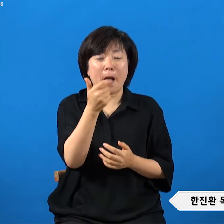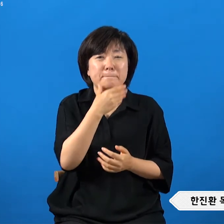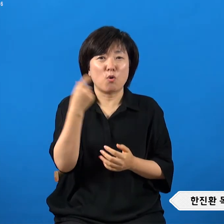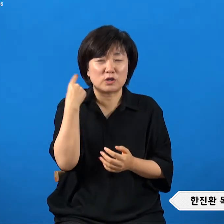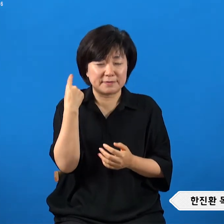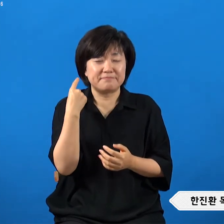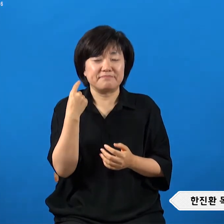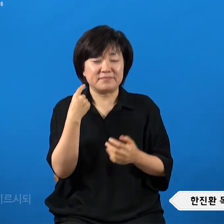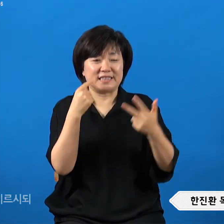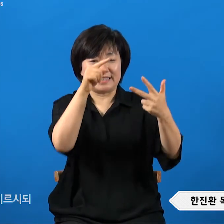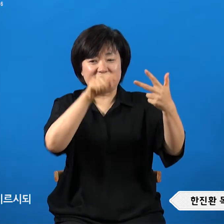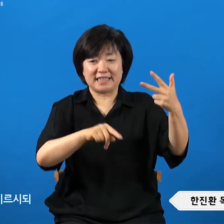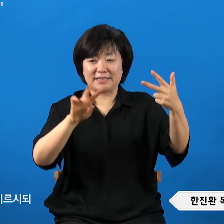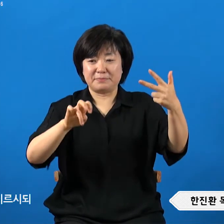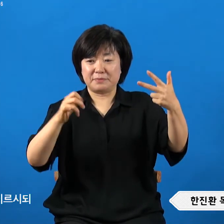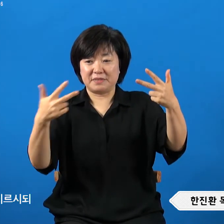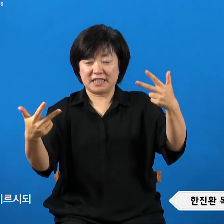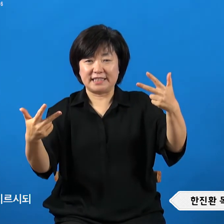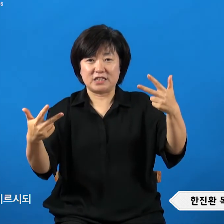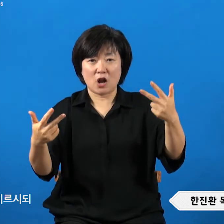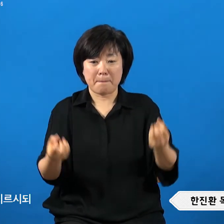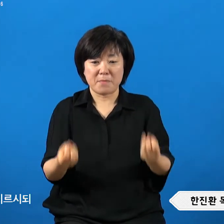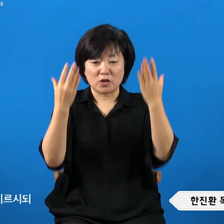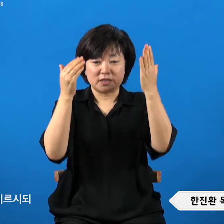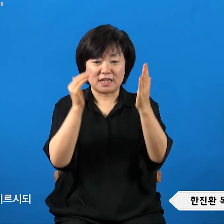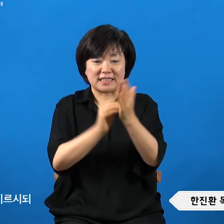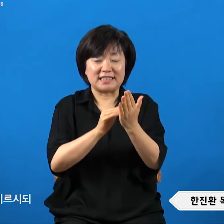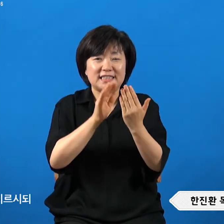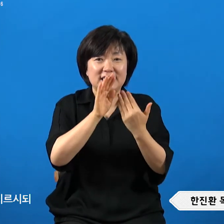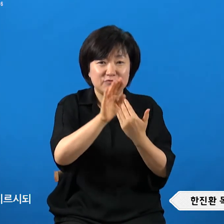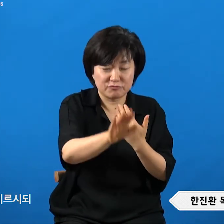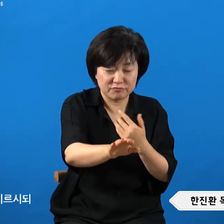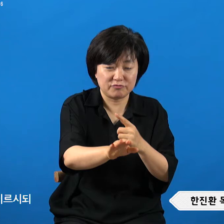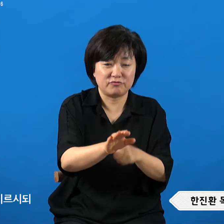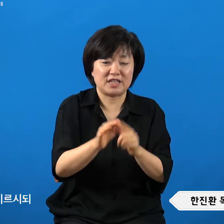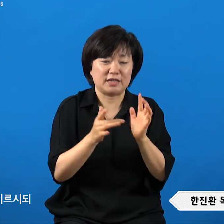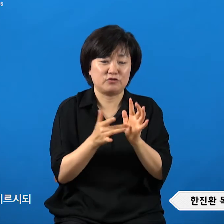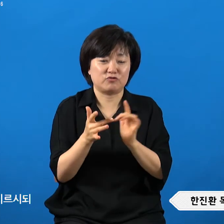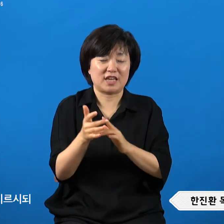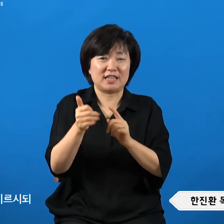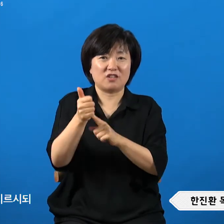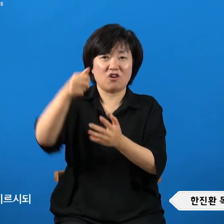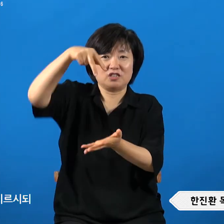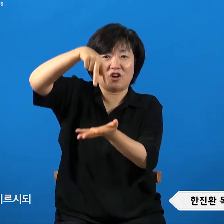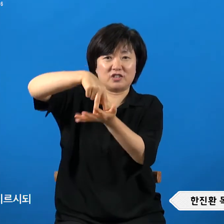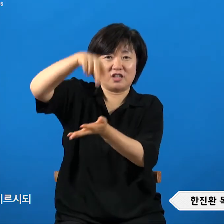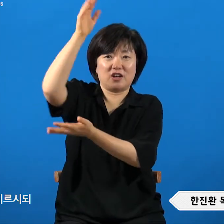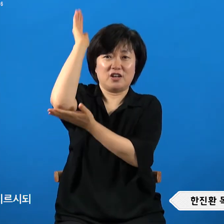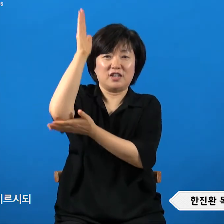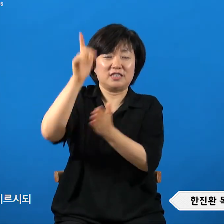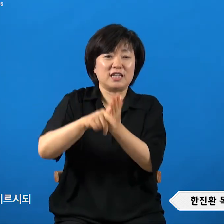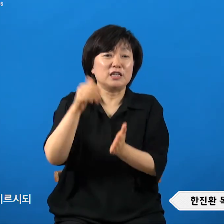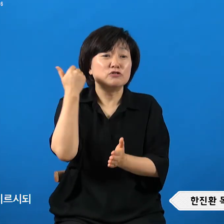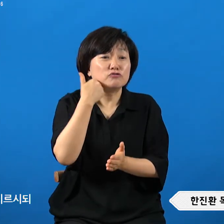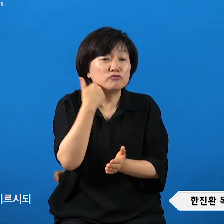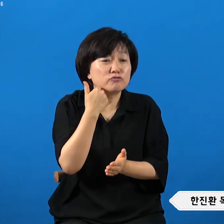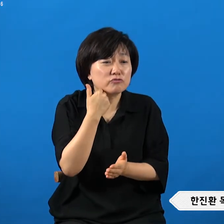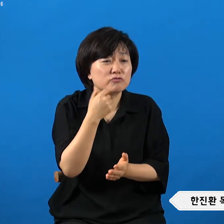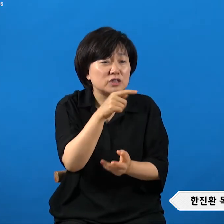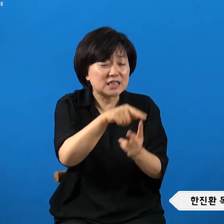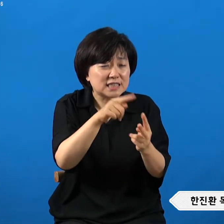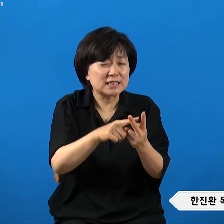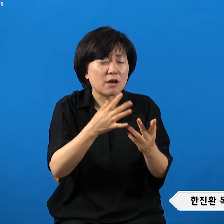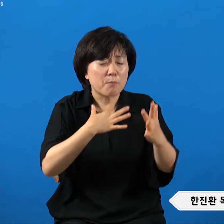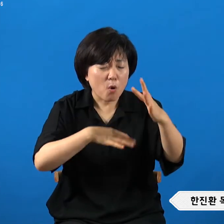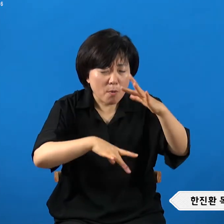7장 37절부터 보면 명절 끝날 곧 큰날에 예수께서 서서 외쳐 이르시되 누구든지